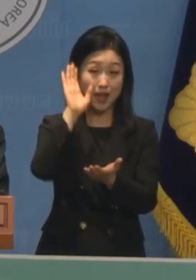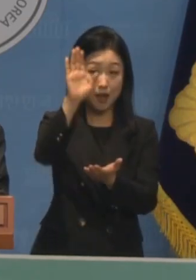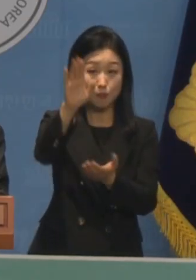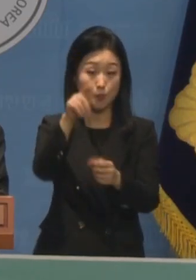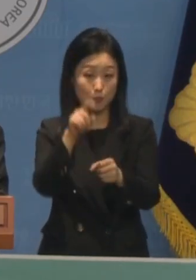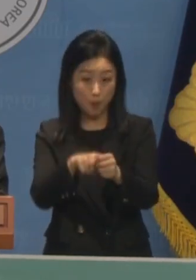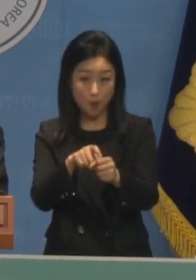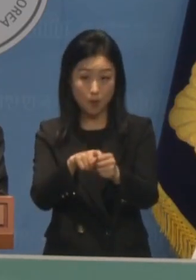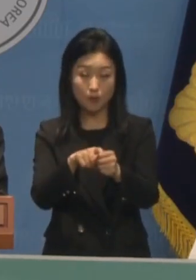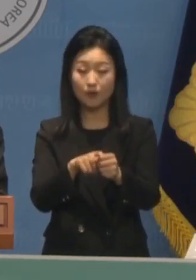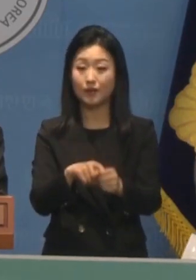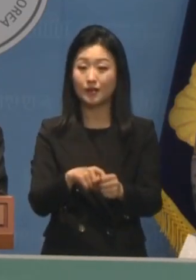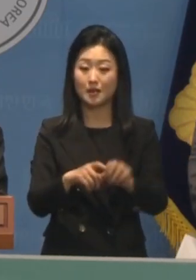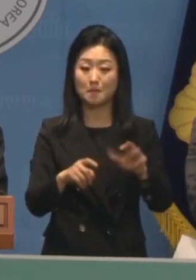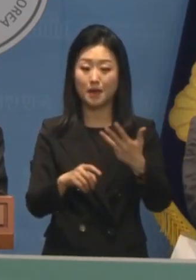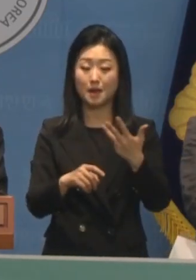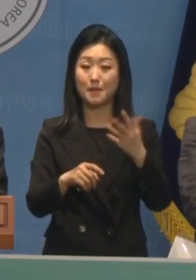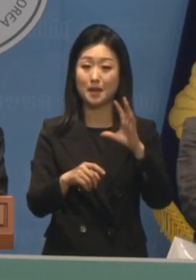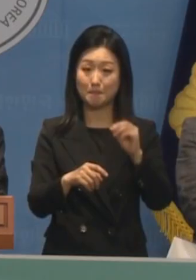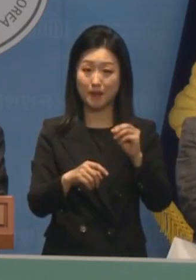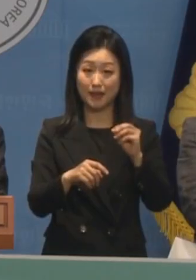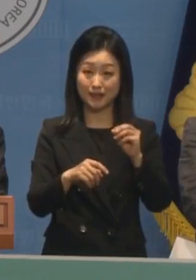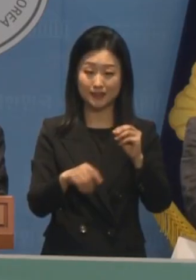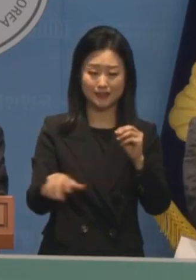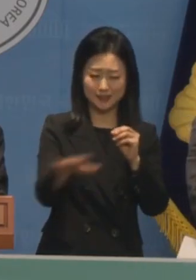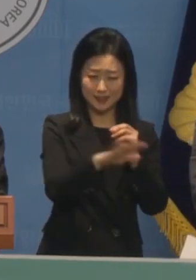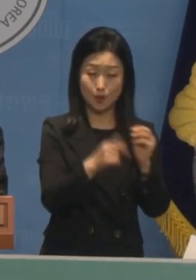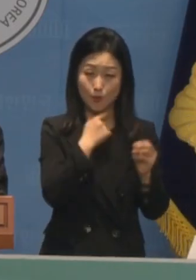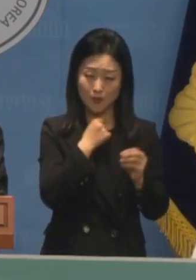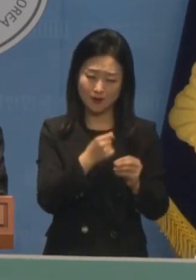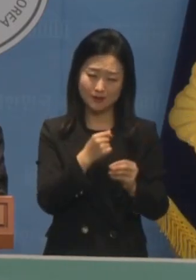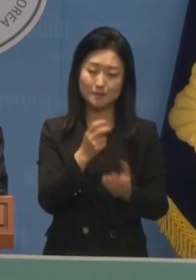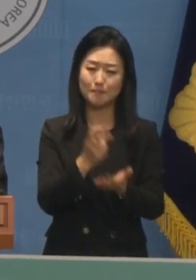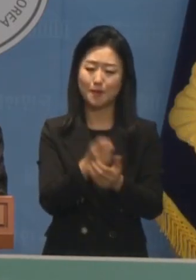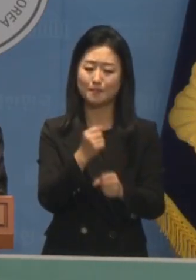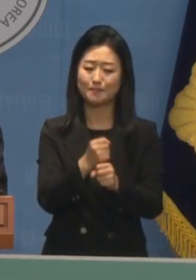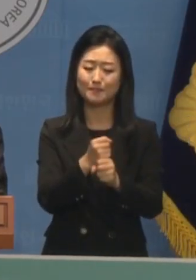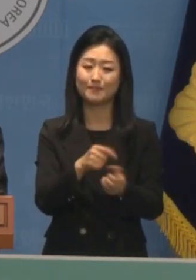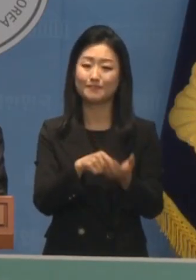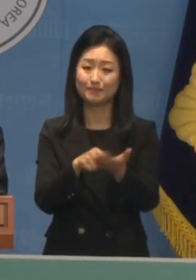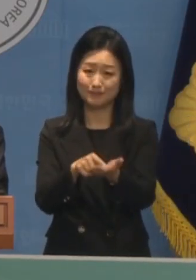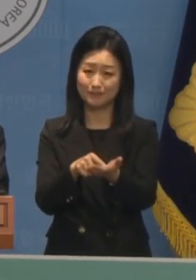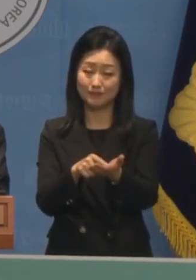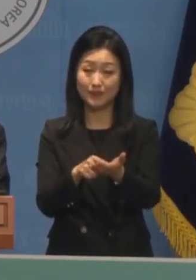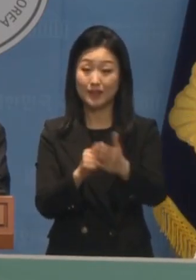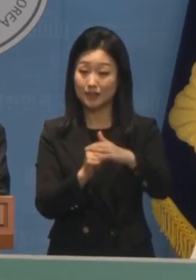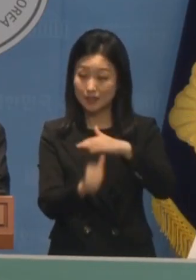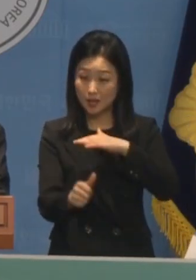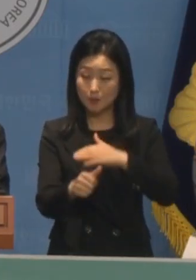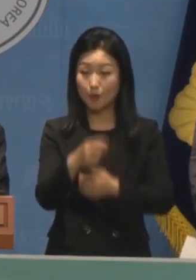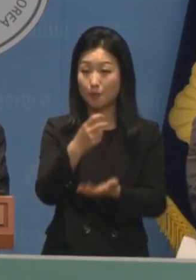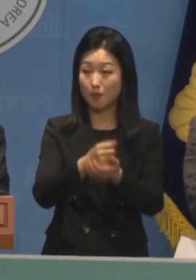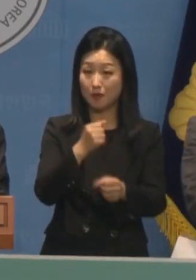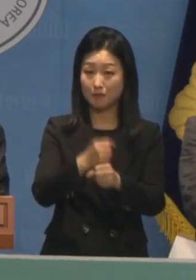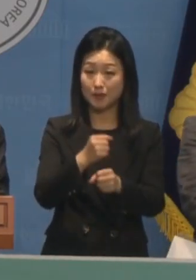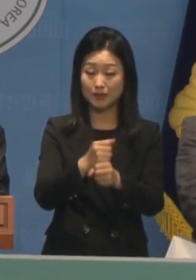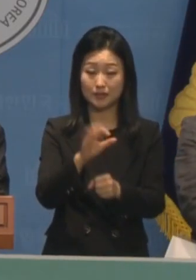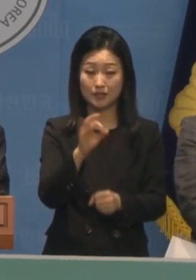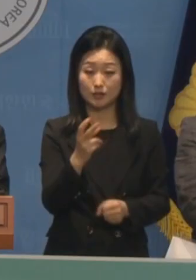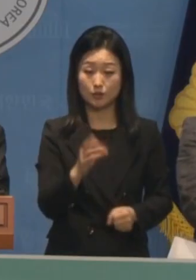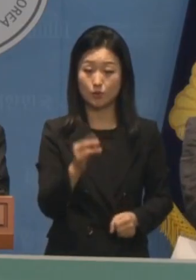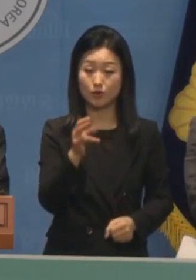전국 800만 사회적 경제인들이 염원하는 법안입니다. 대표 발의를 해주신 기본소득당